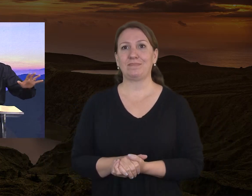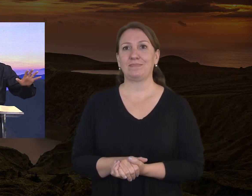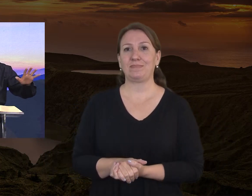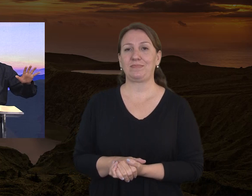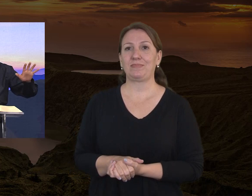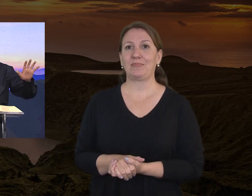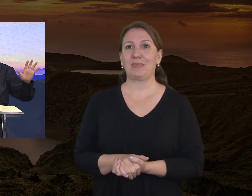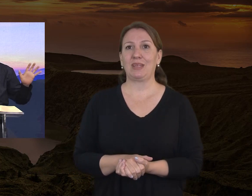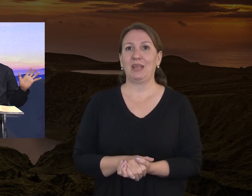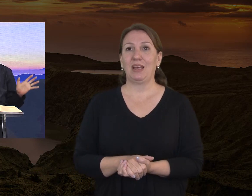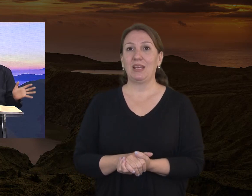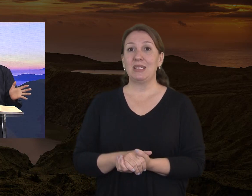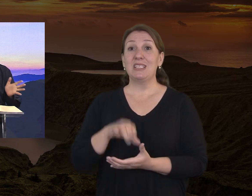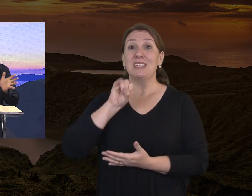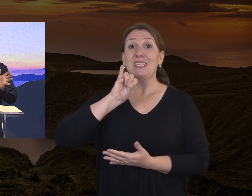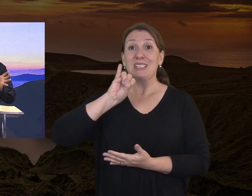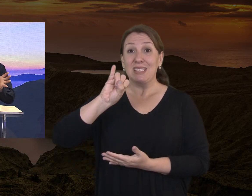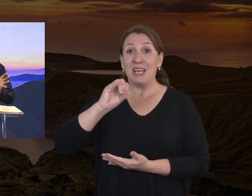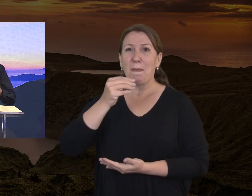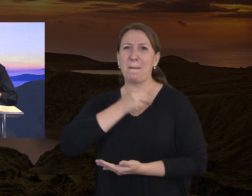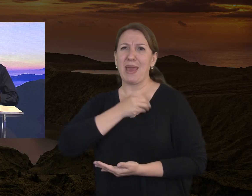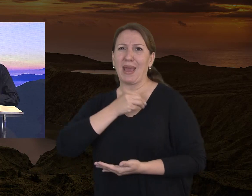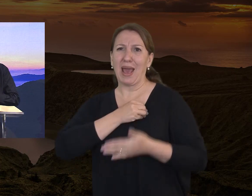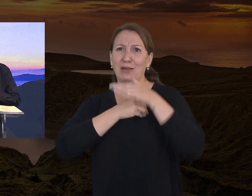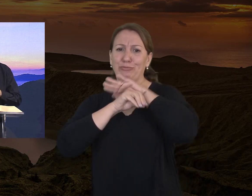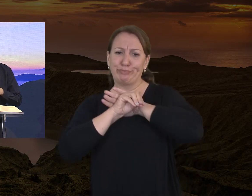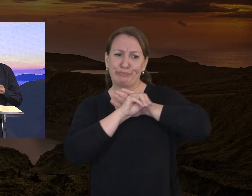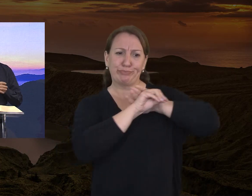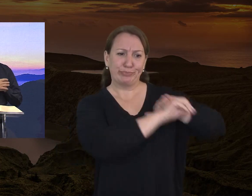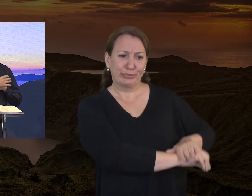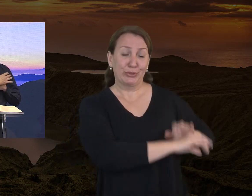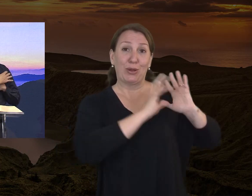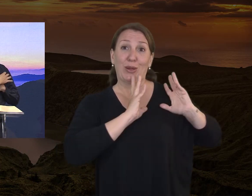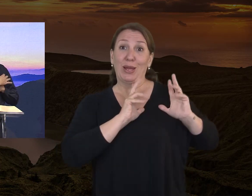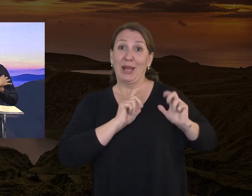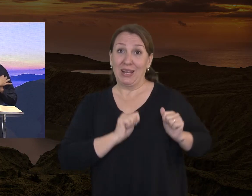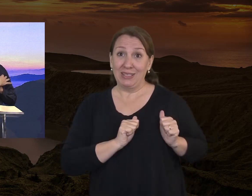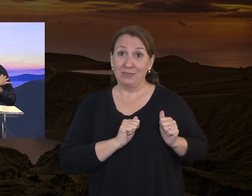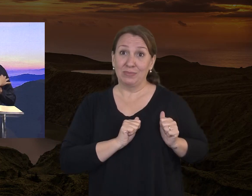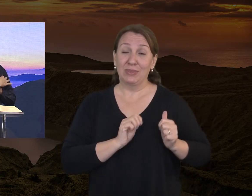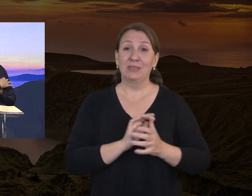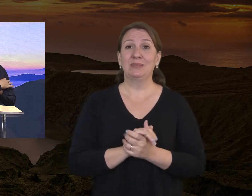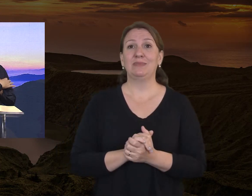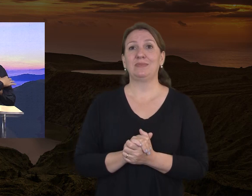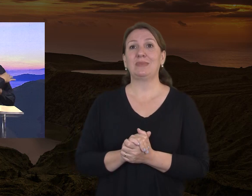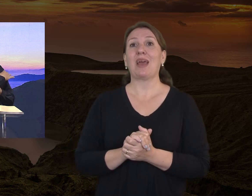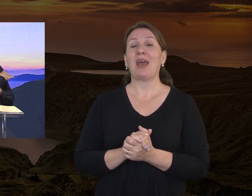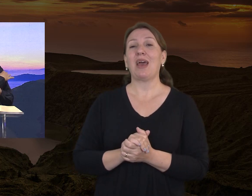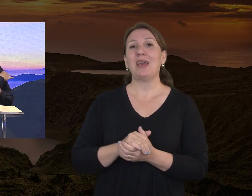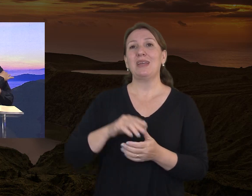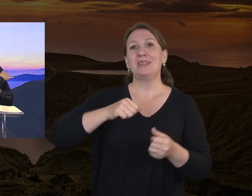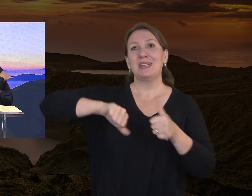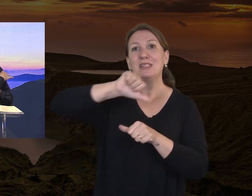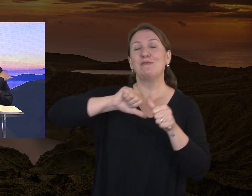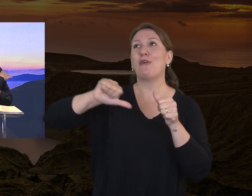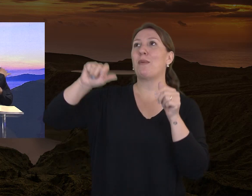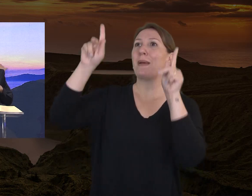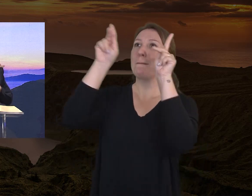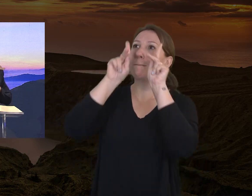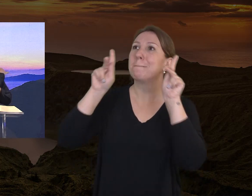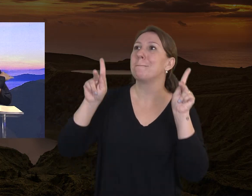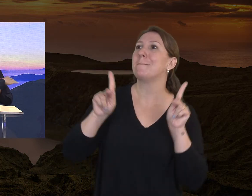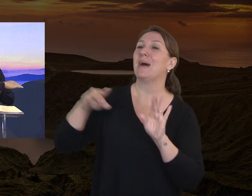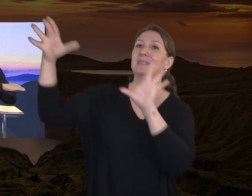nos trouxe paz com Deus. Deus também está fazendo por meio do sangue derramado na cruz de